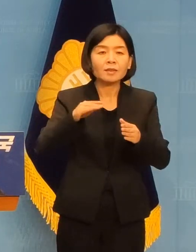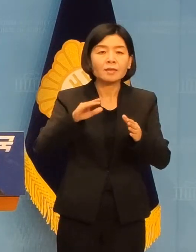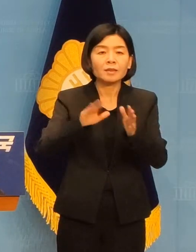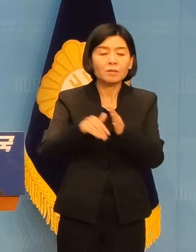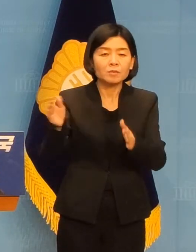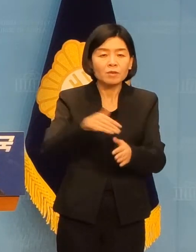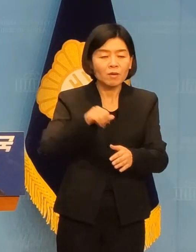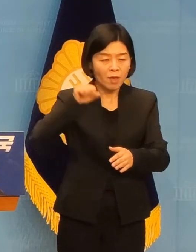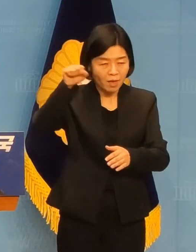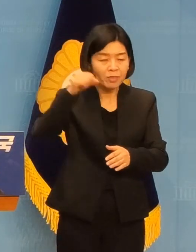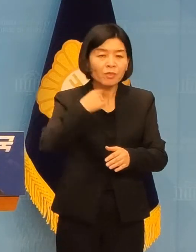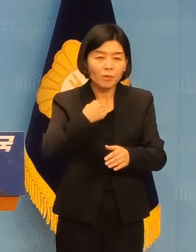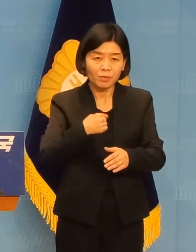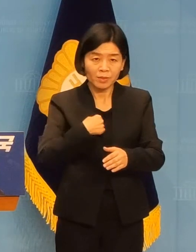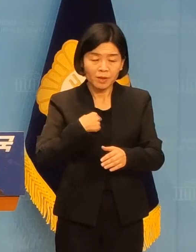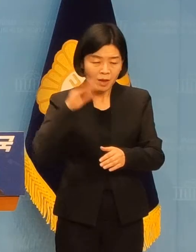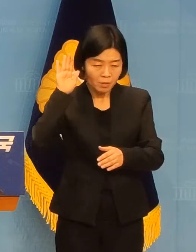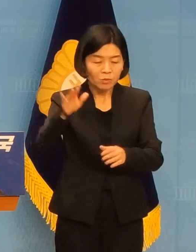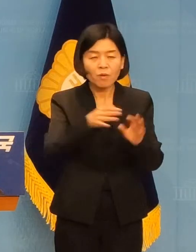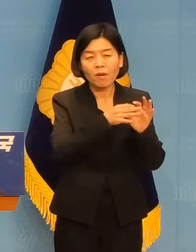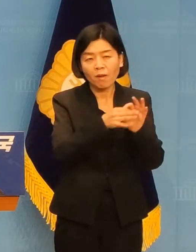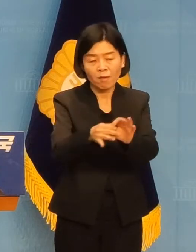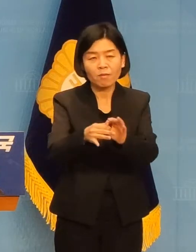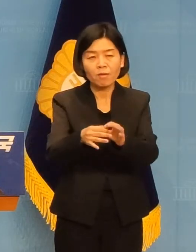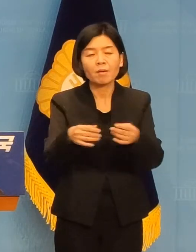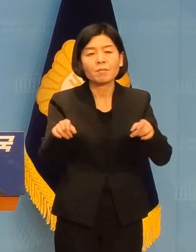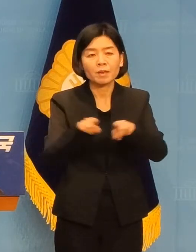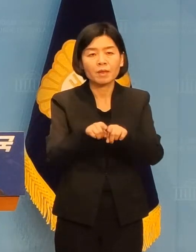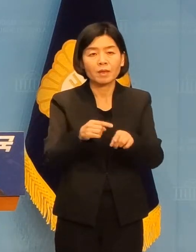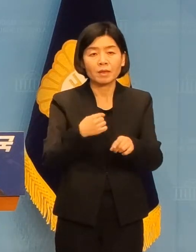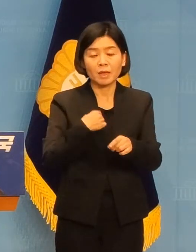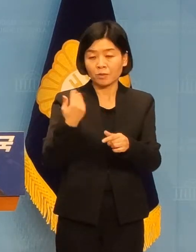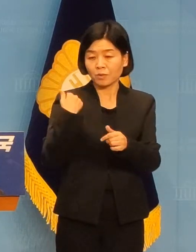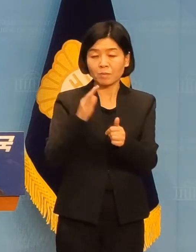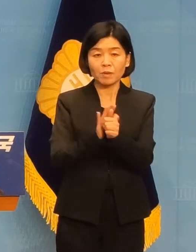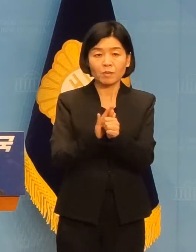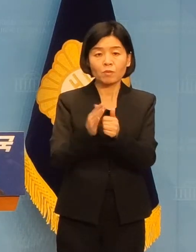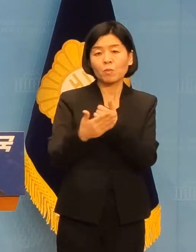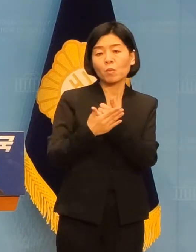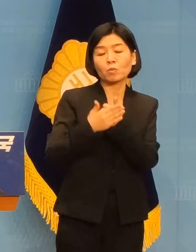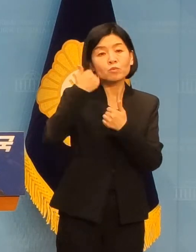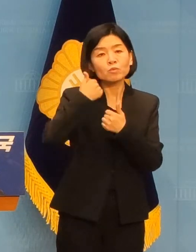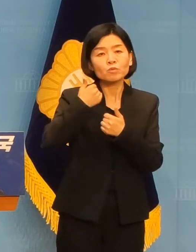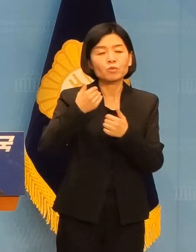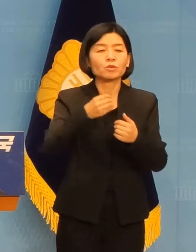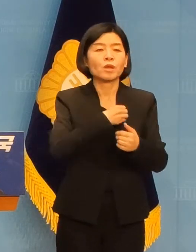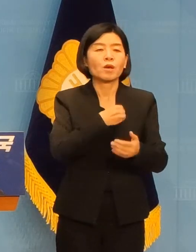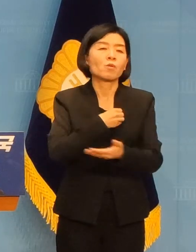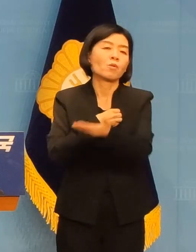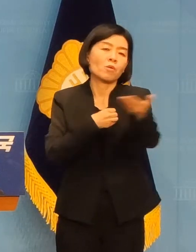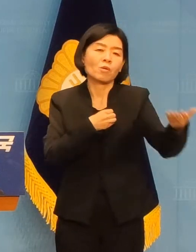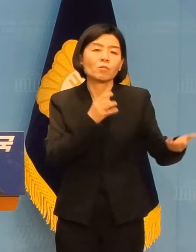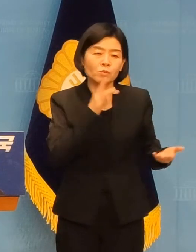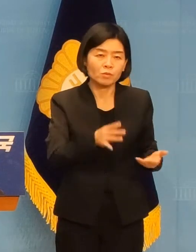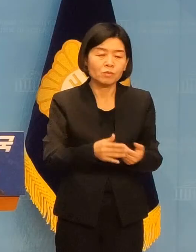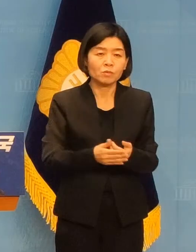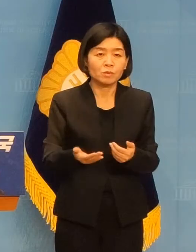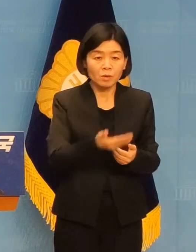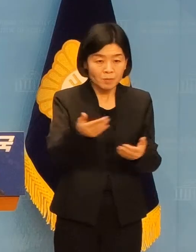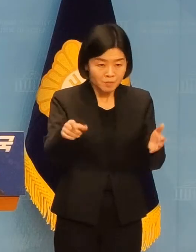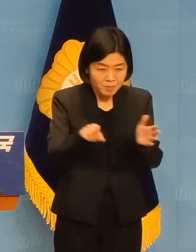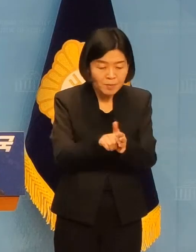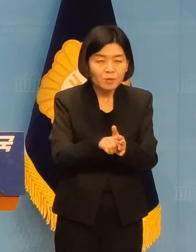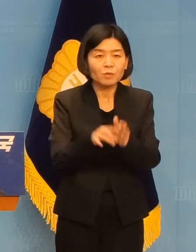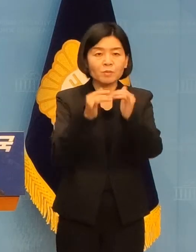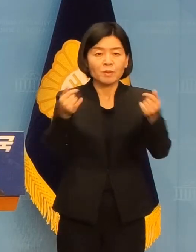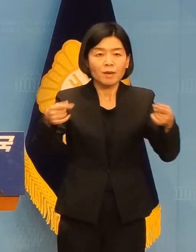끝까지 함께할 것입니다. 제 백은 오로지 당원 여러분입니다. 당원을 믿고 국민과